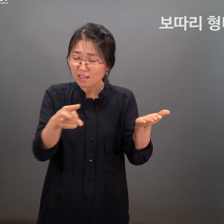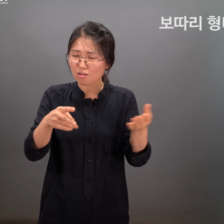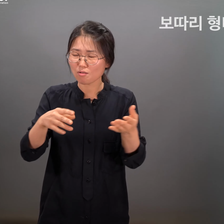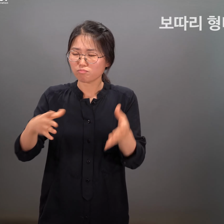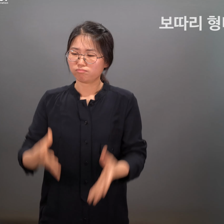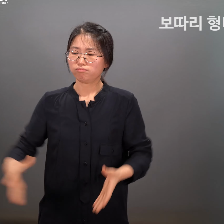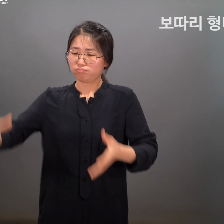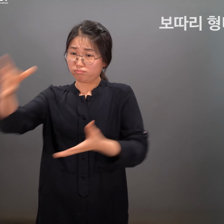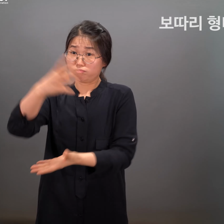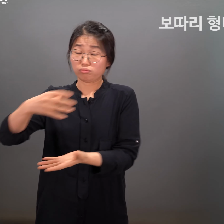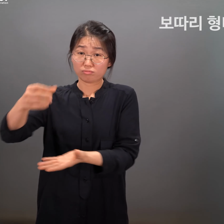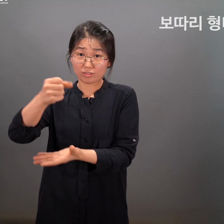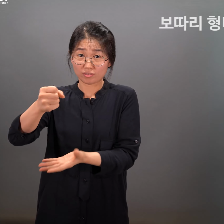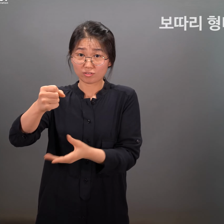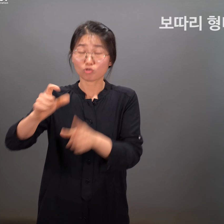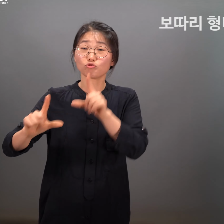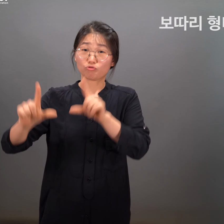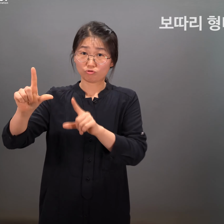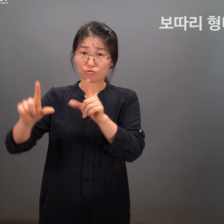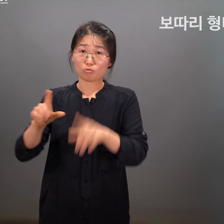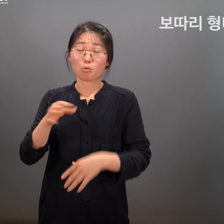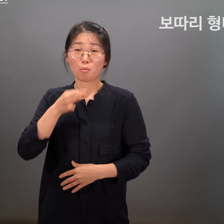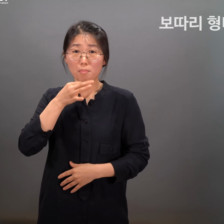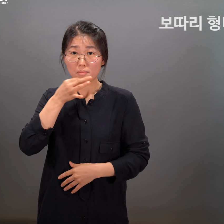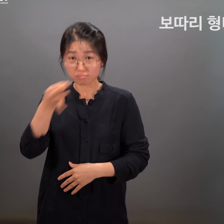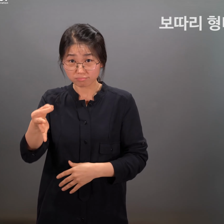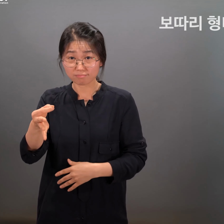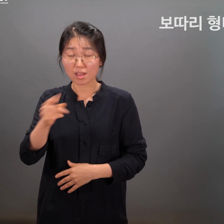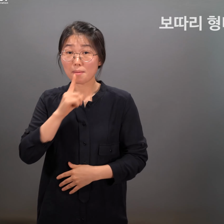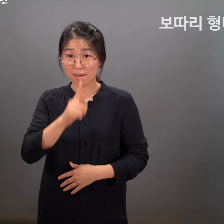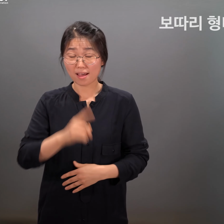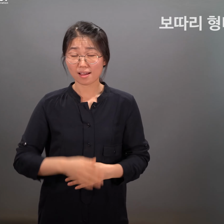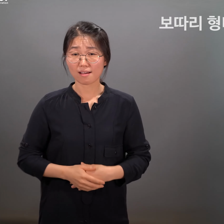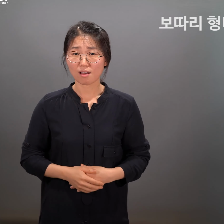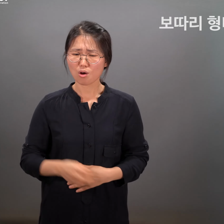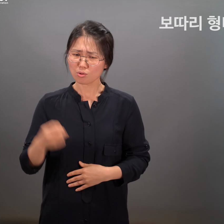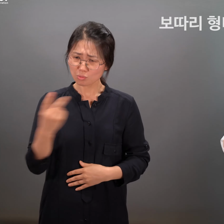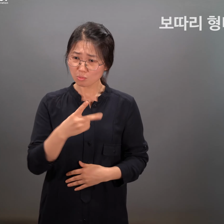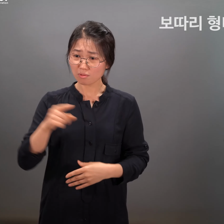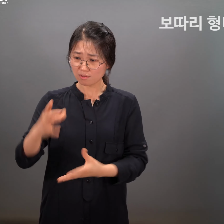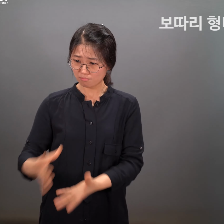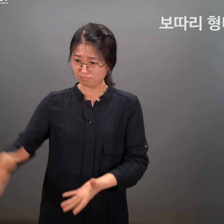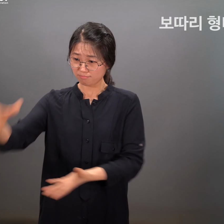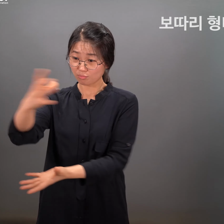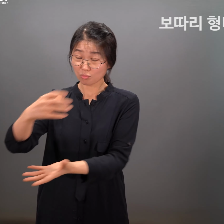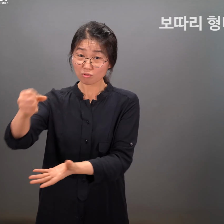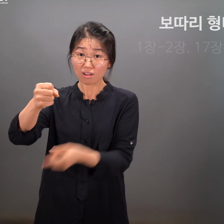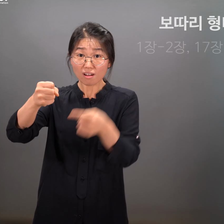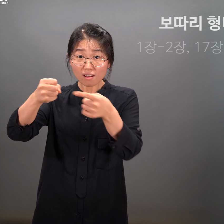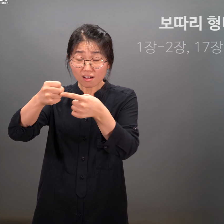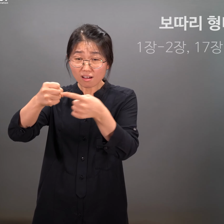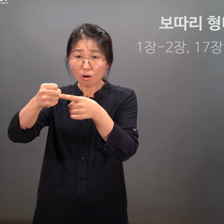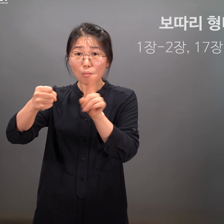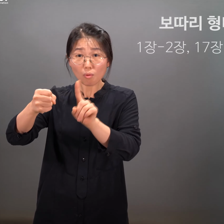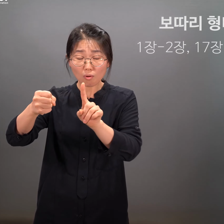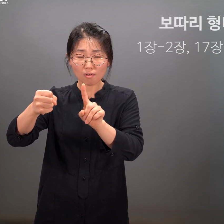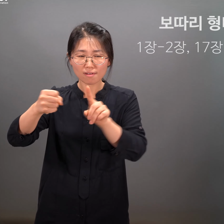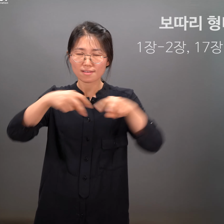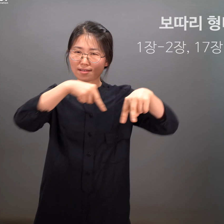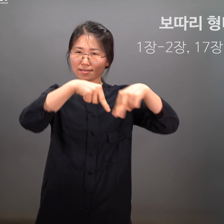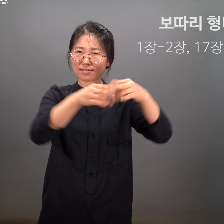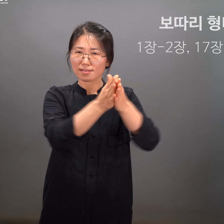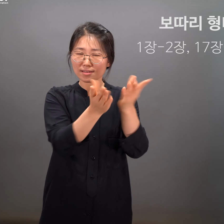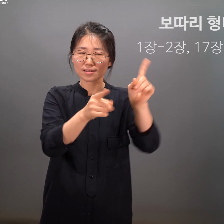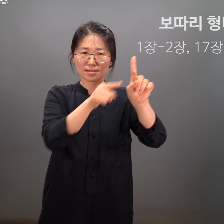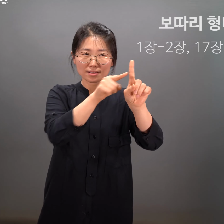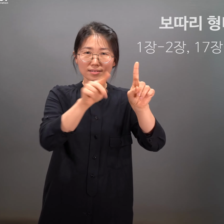말씀드렸는데요. 그리고 사사들의 이야기를 묶어내는 그 보따리, 가장 중요한 이게 묶음 하는 데가 1장부터 2장,